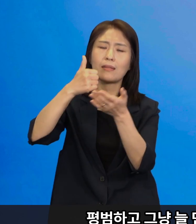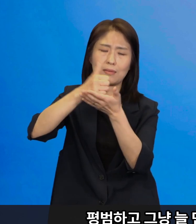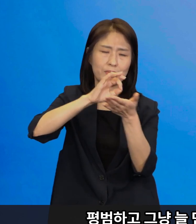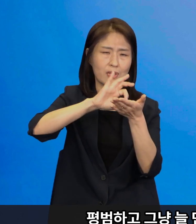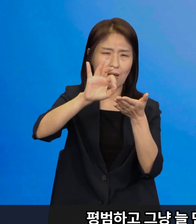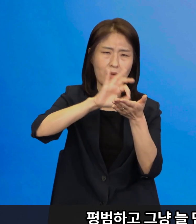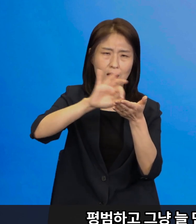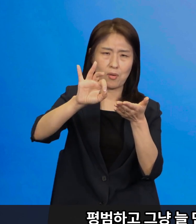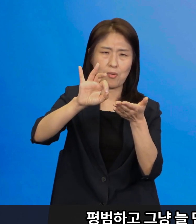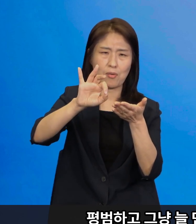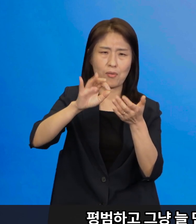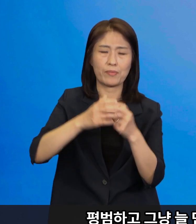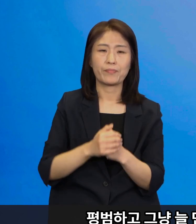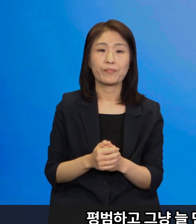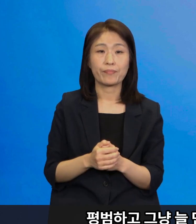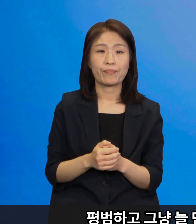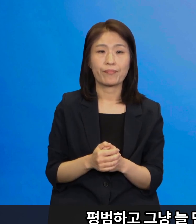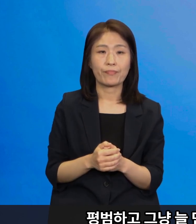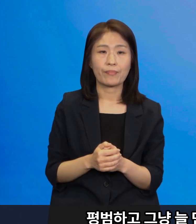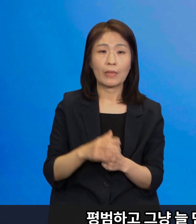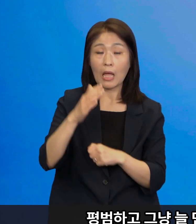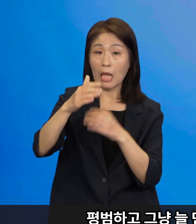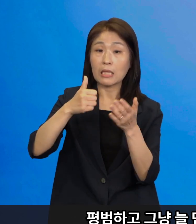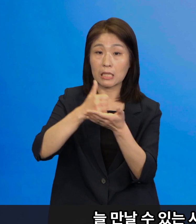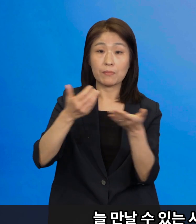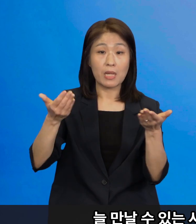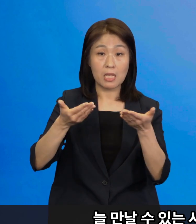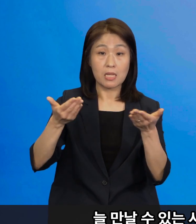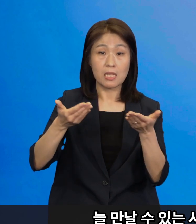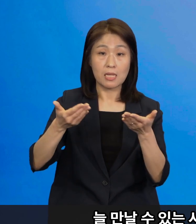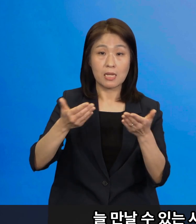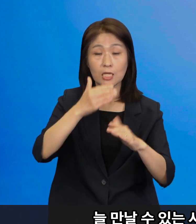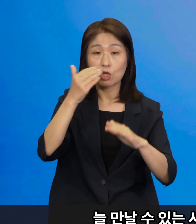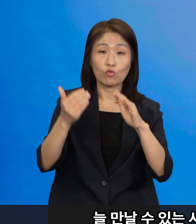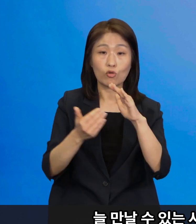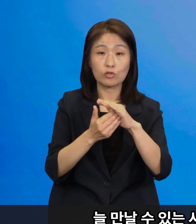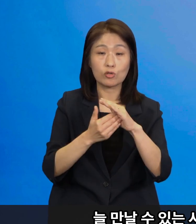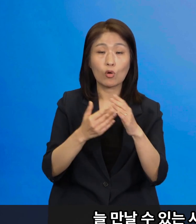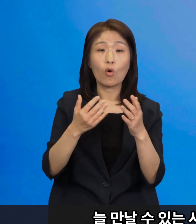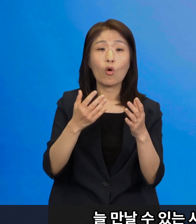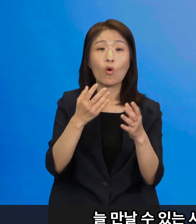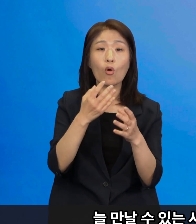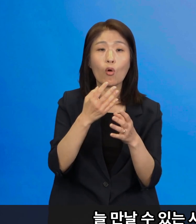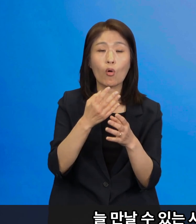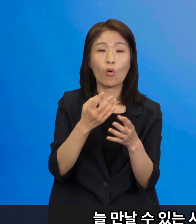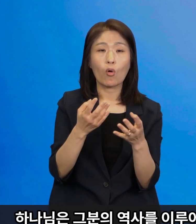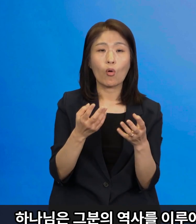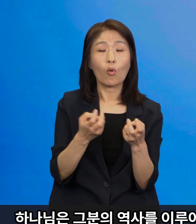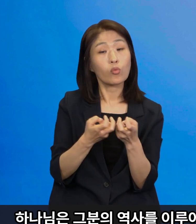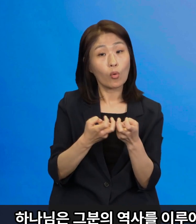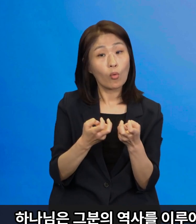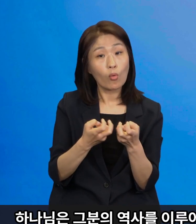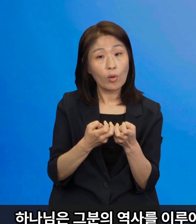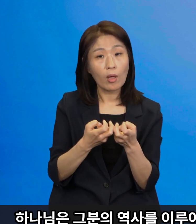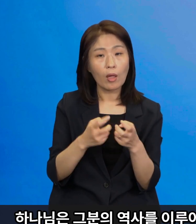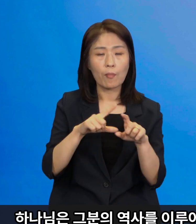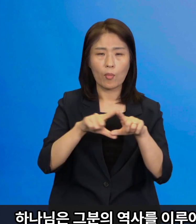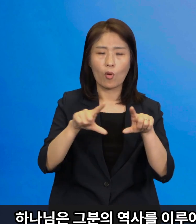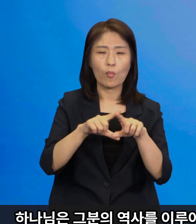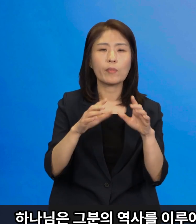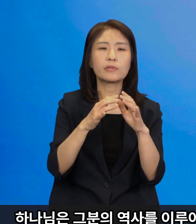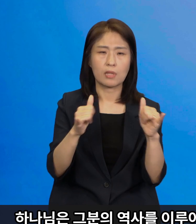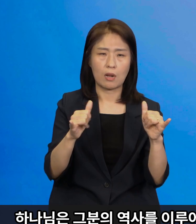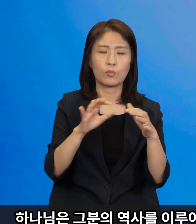평범하고 그냥 늘 만날 수 있는 사람들, 그렇잖아요. 늘 만날 수 있는 사람들인데 바로 그들을 통해서 하나님은